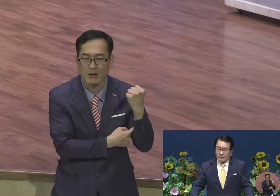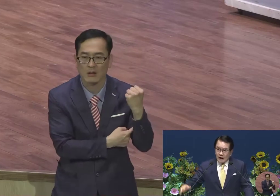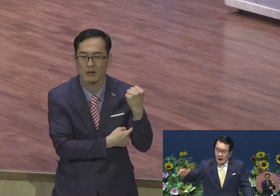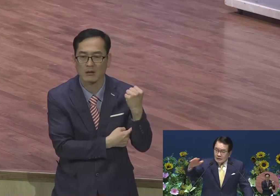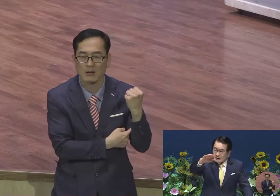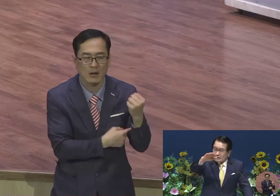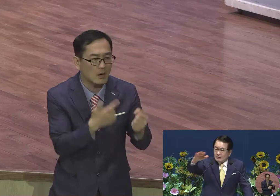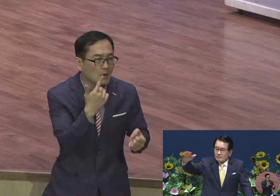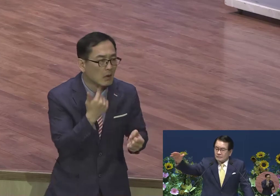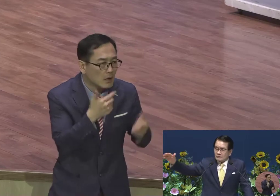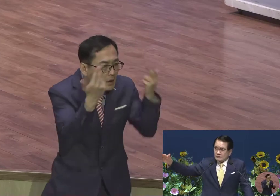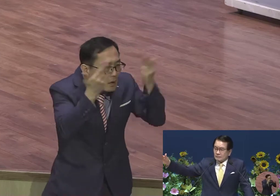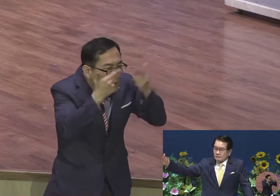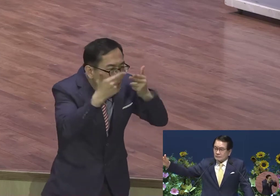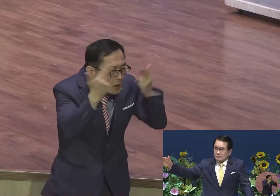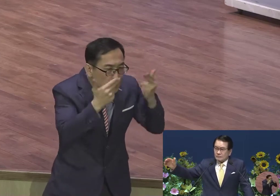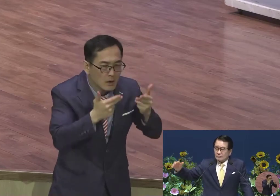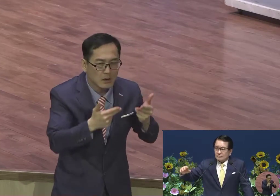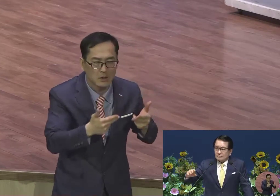다 다스려요.